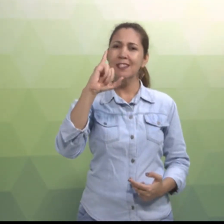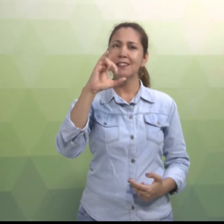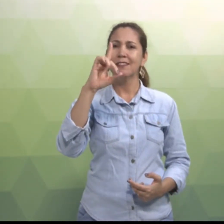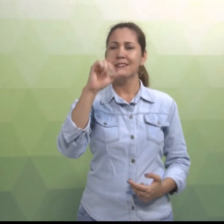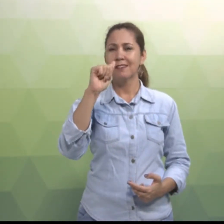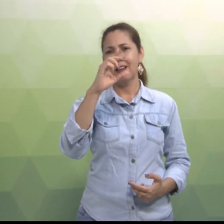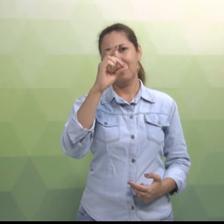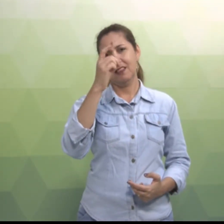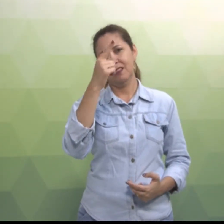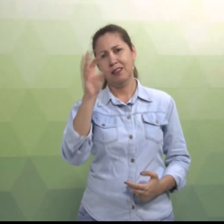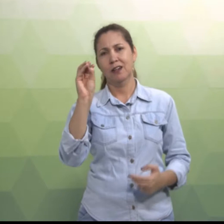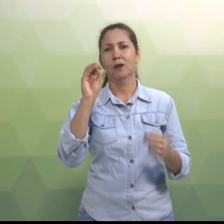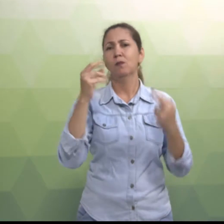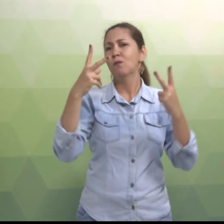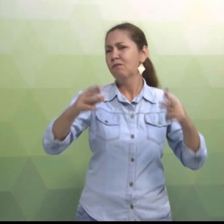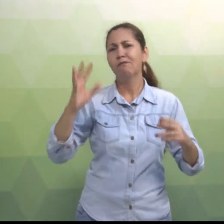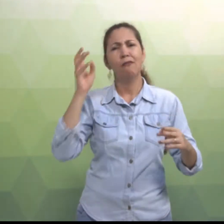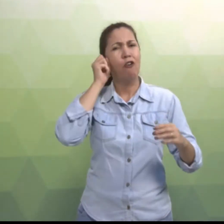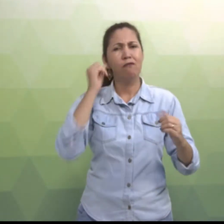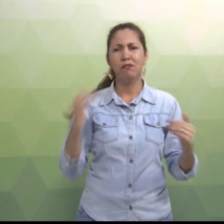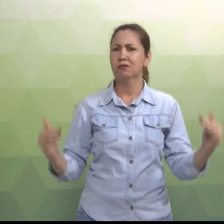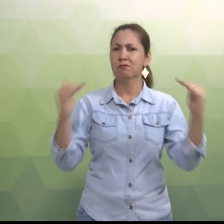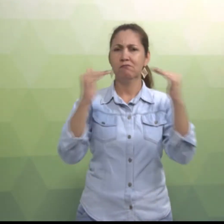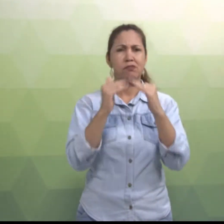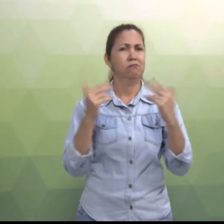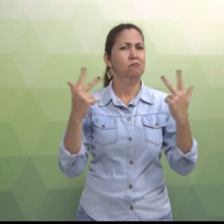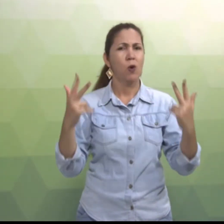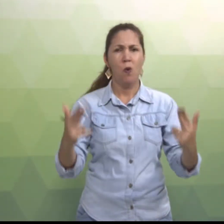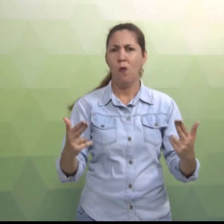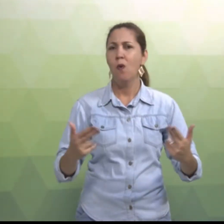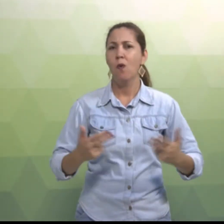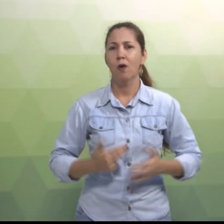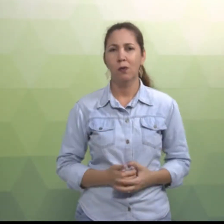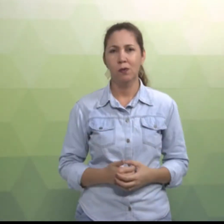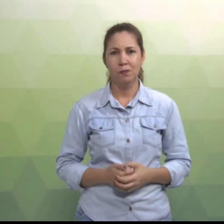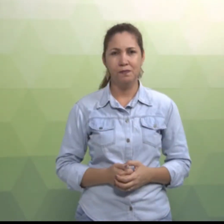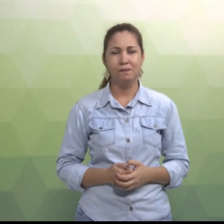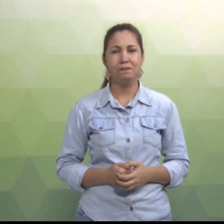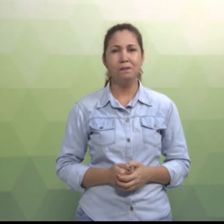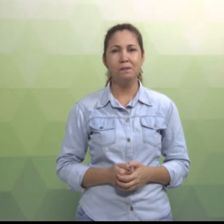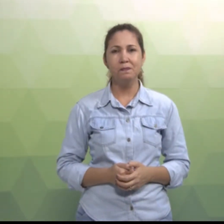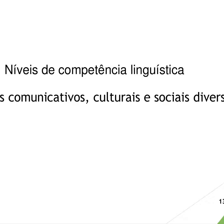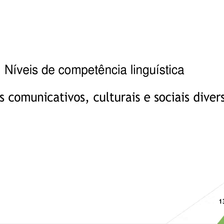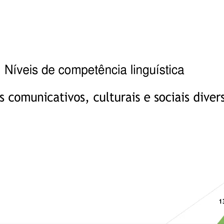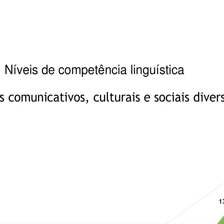formação humana, uma formação cidadã, assim como os ouvintes.